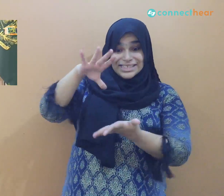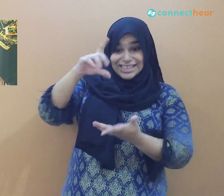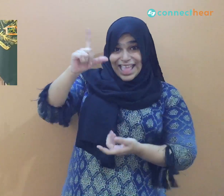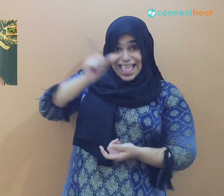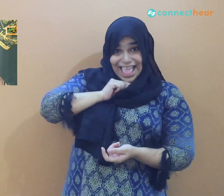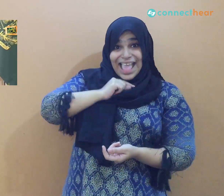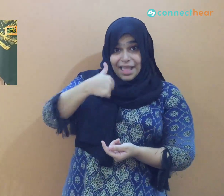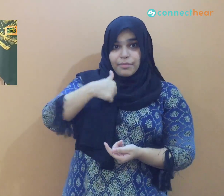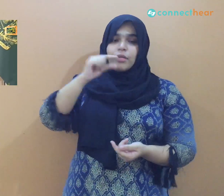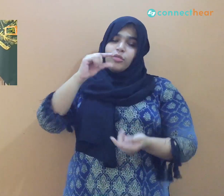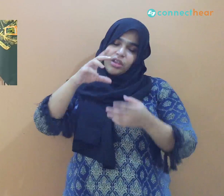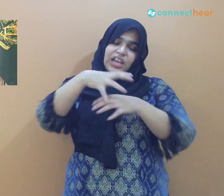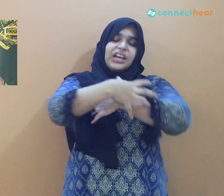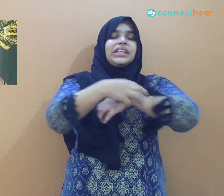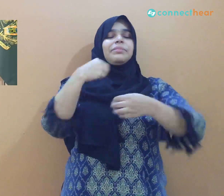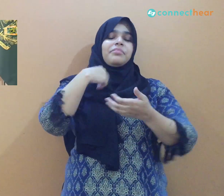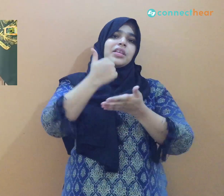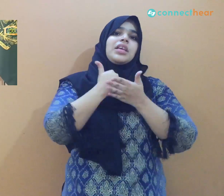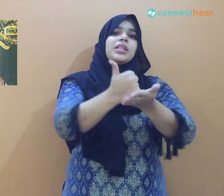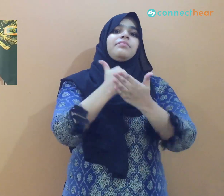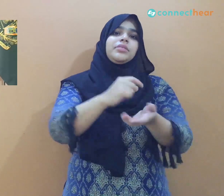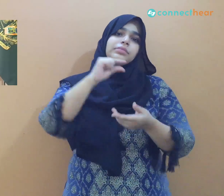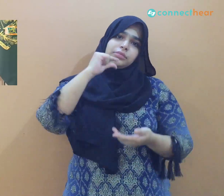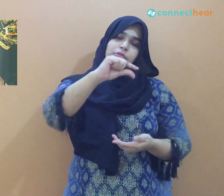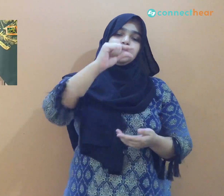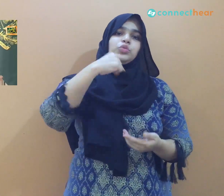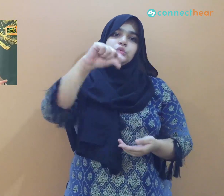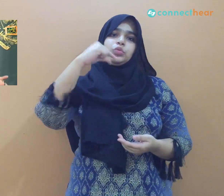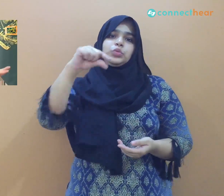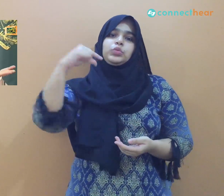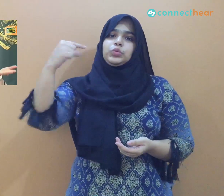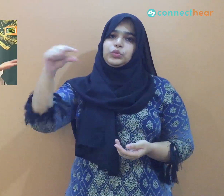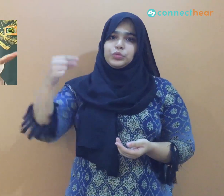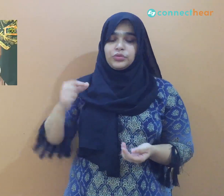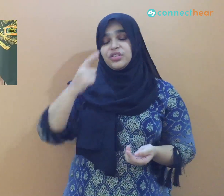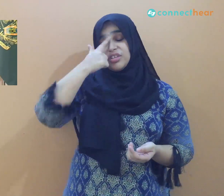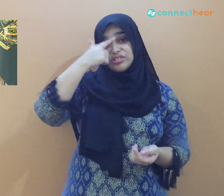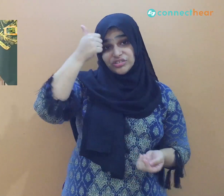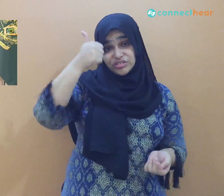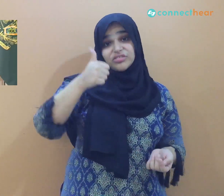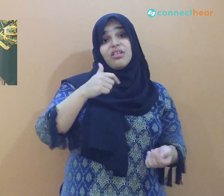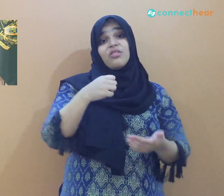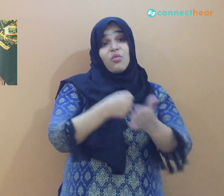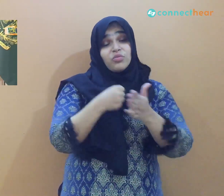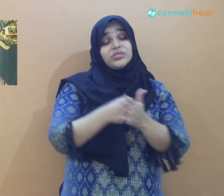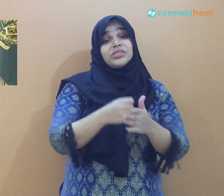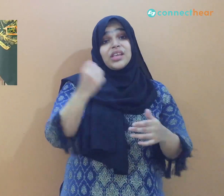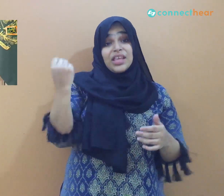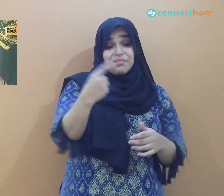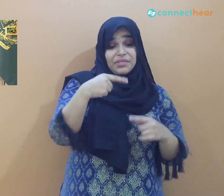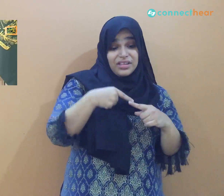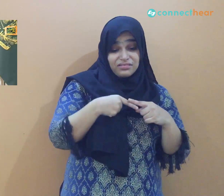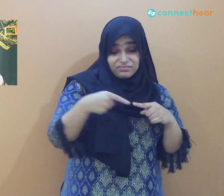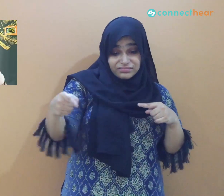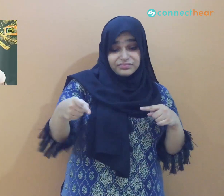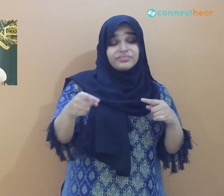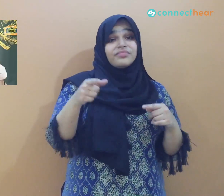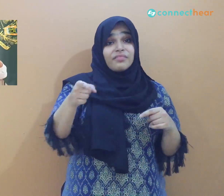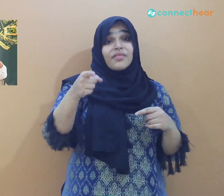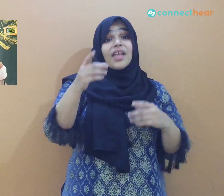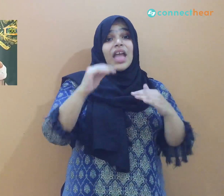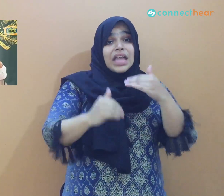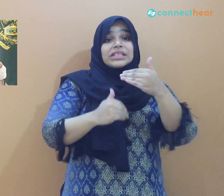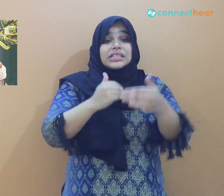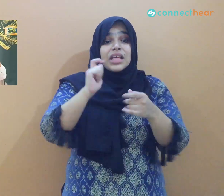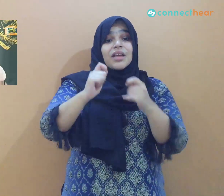اور صرف ان بے روزگاروں کے لیے پیسہ دیتا رہے گا جب تک انشاءاللہ 1 مہینے تک. ہماری امید یہ ہے کہ جس طرح